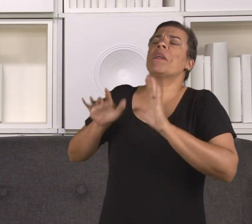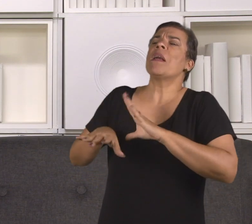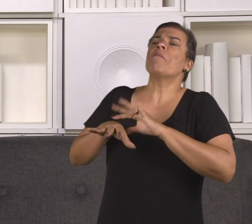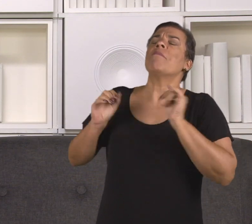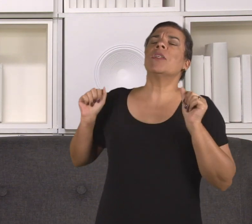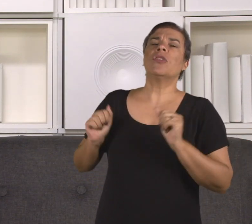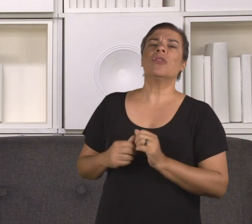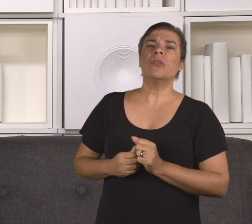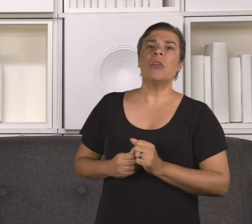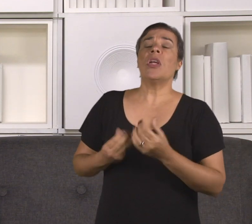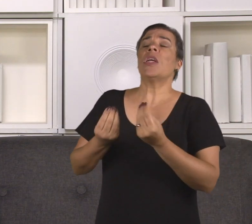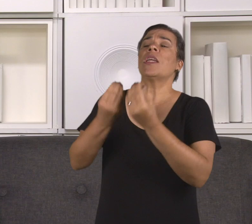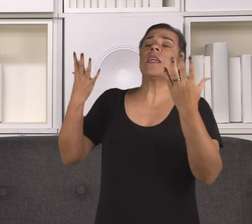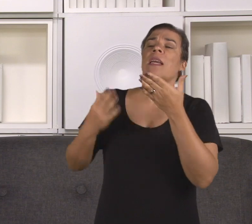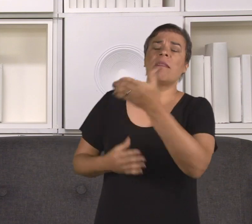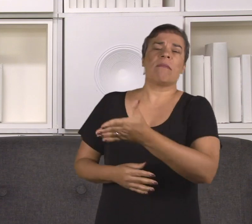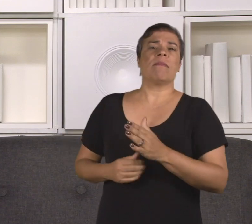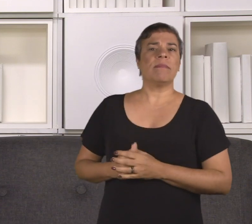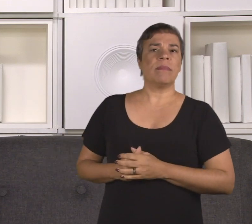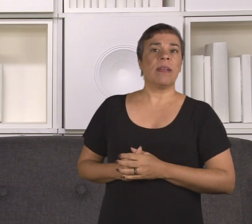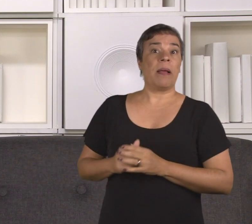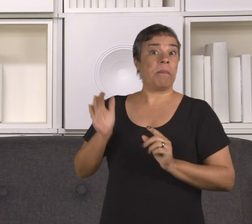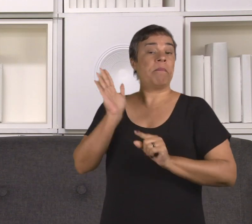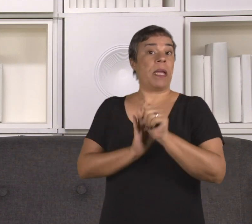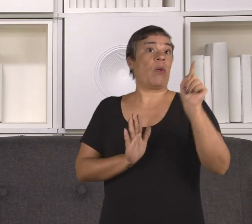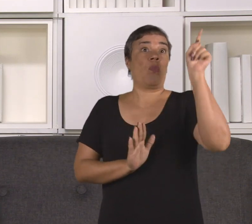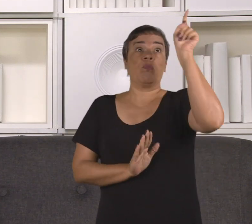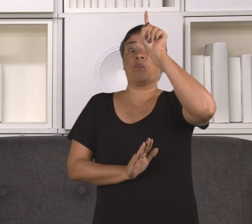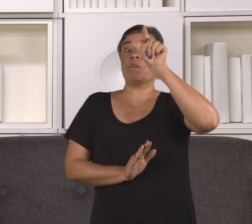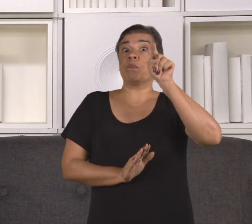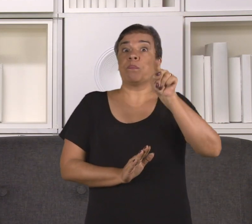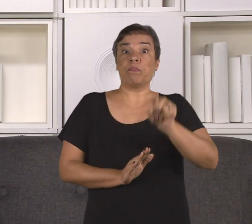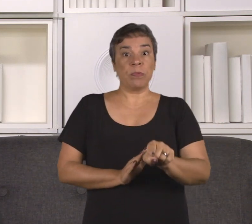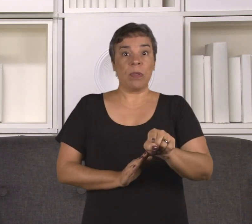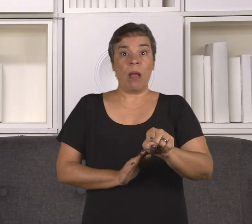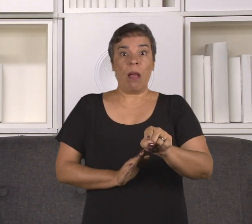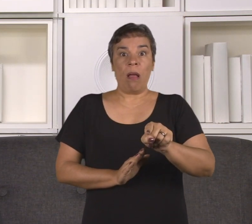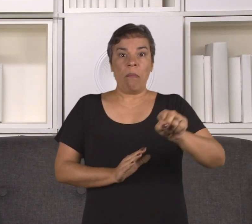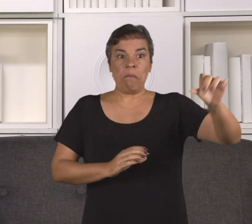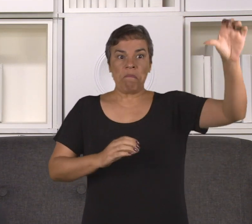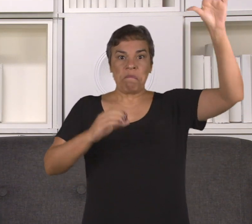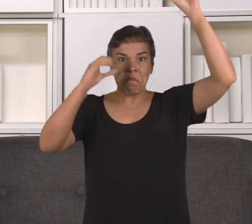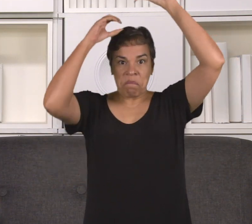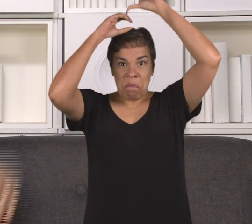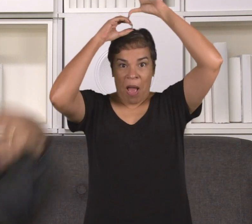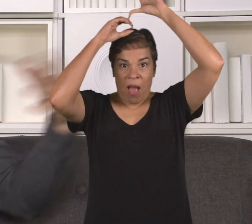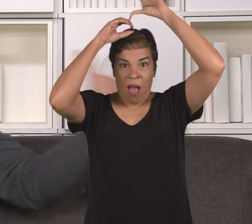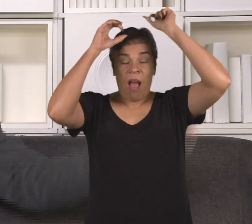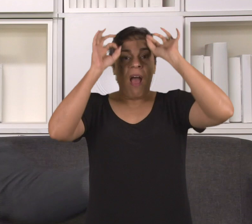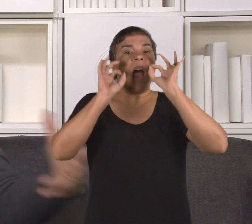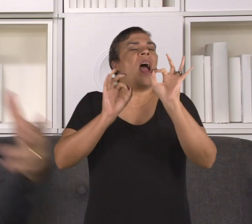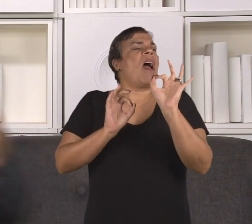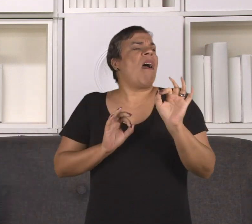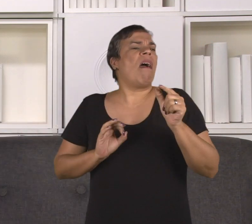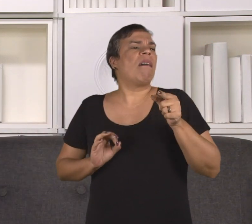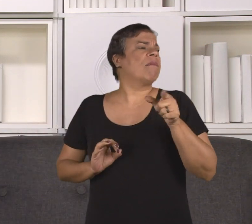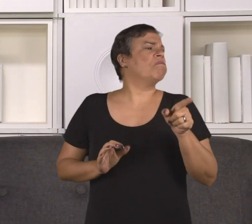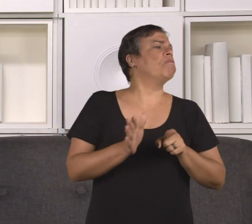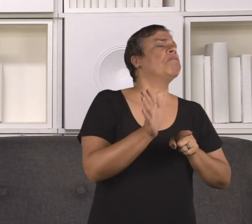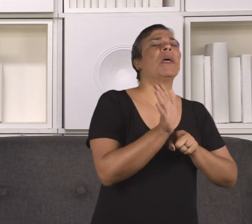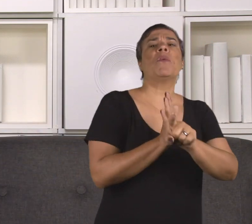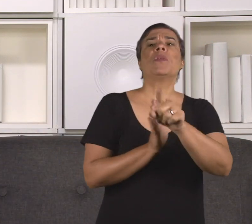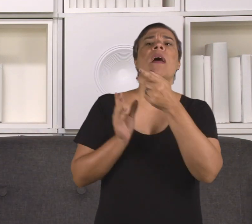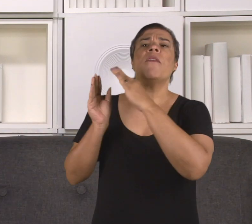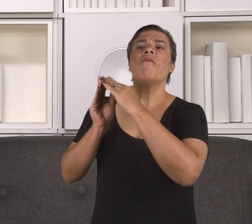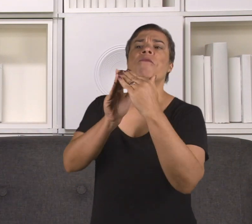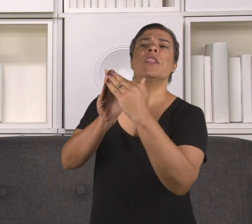grande pergunta. Quem curou esse cara? Por isso é que eles começam a perguntar. Ele era cego de nascença? Aí pergunta para os vizinhos. Aí eles dizem